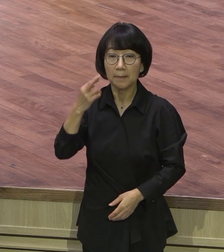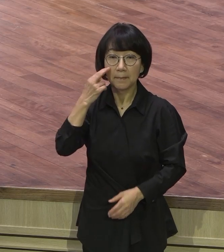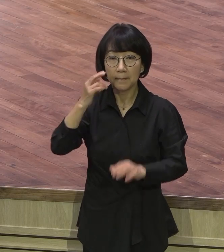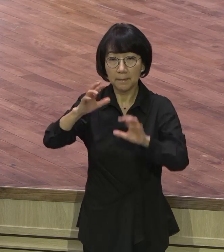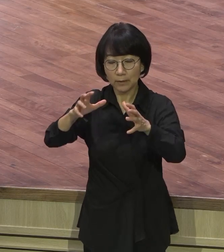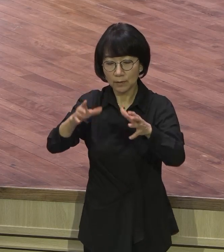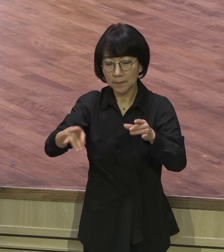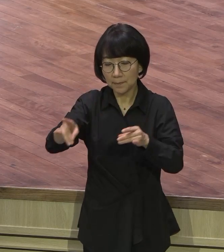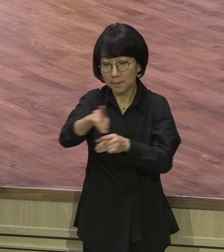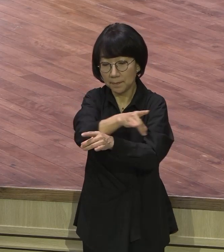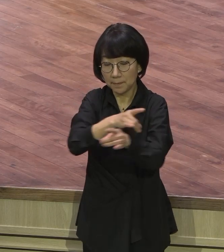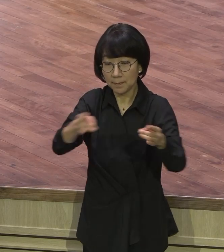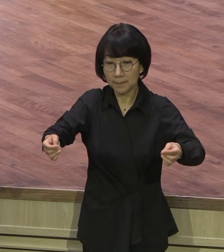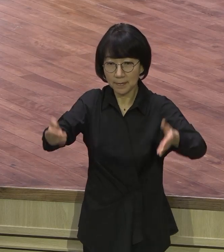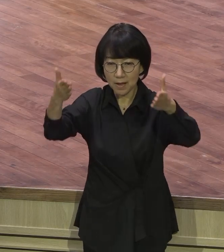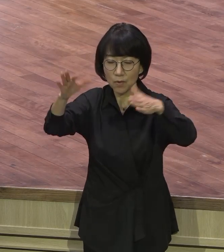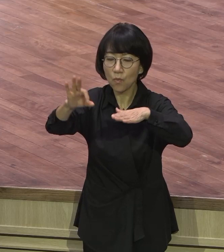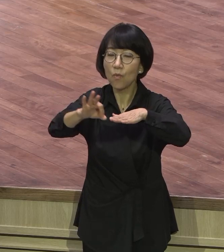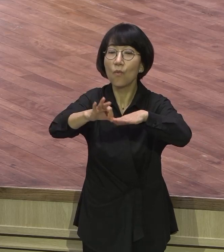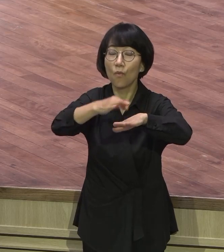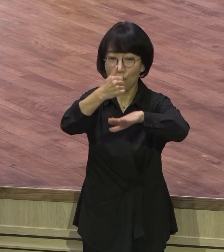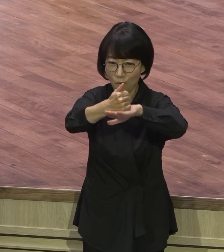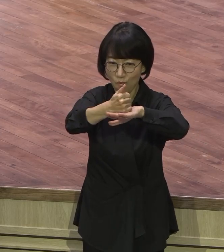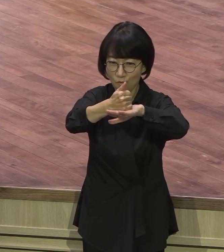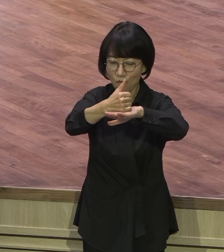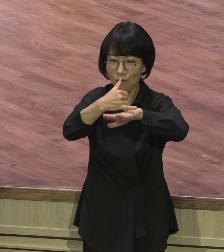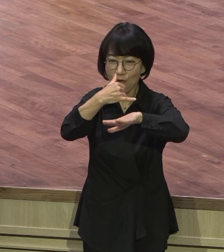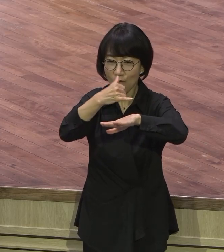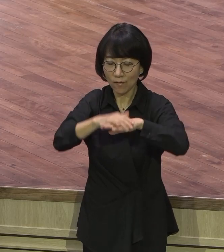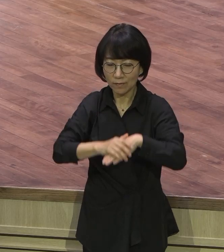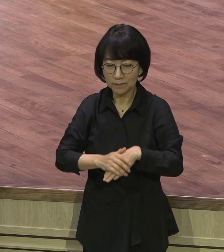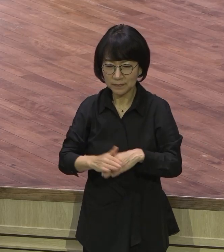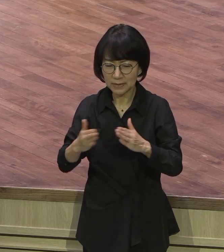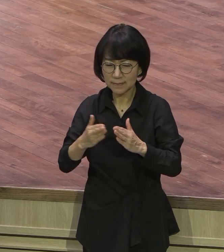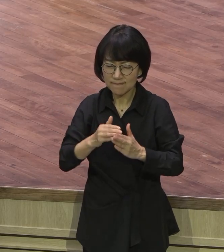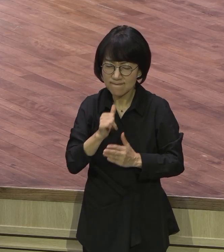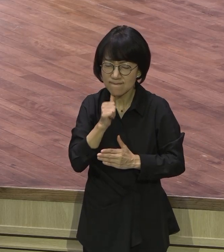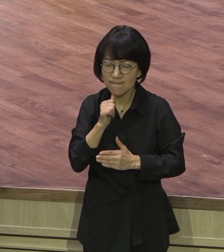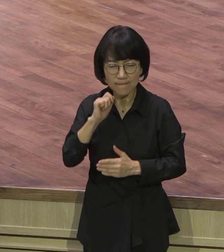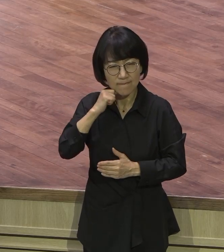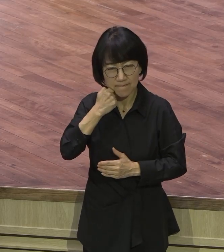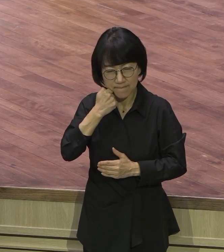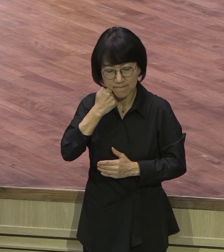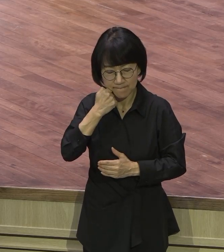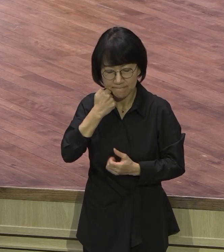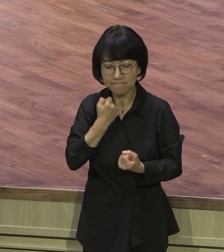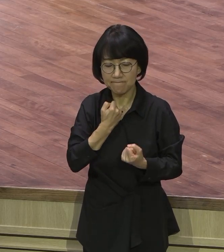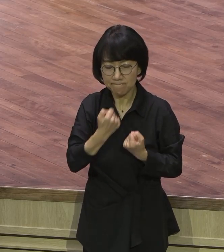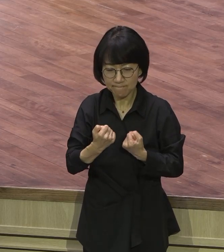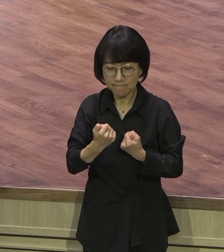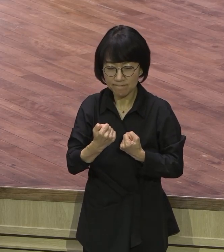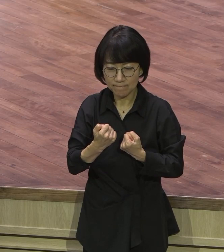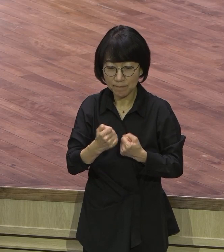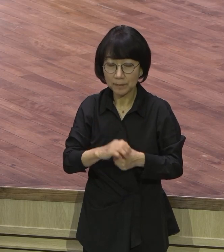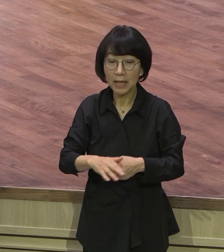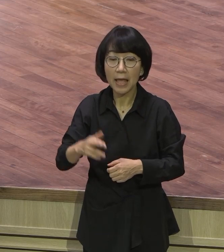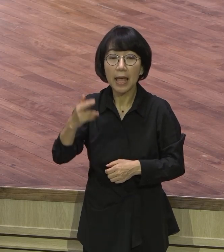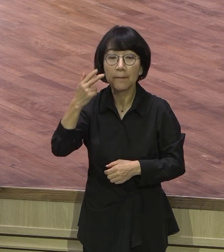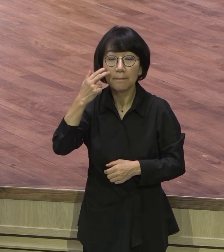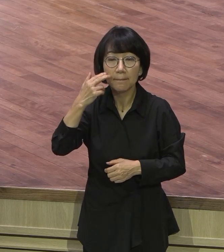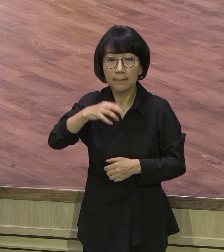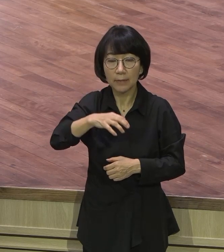백화점왕이 있습니다 어려운 환경을 다 뛰어넘었어요 미국의 1700개의